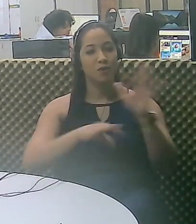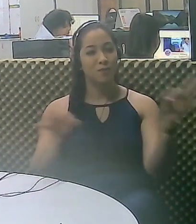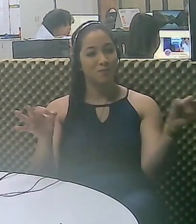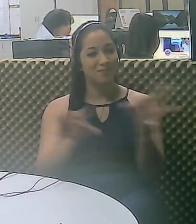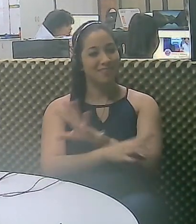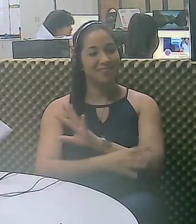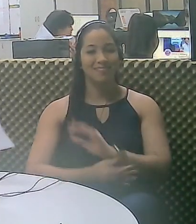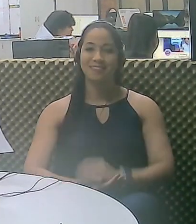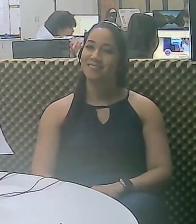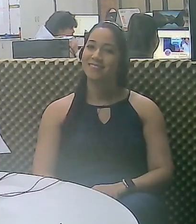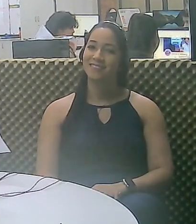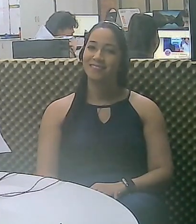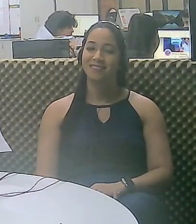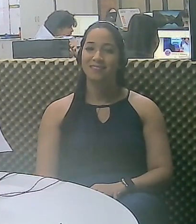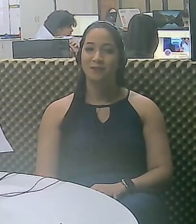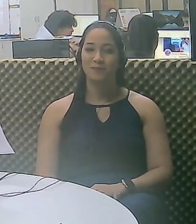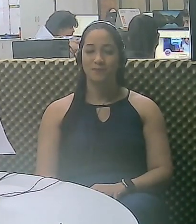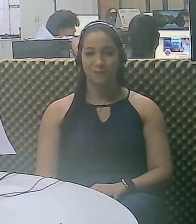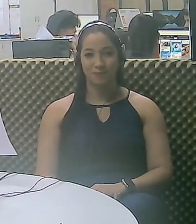programação completa.